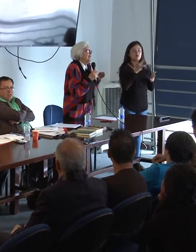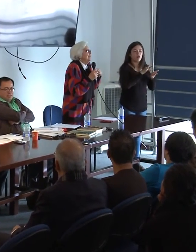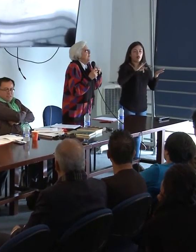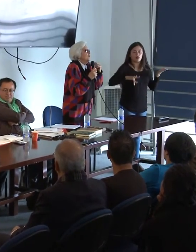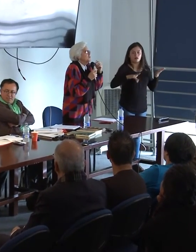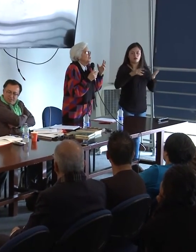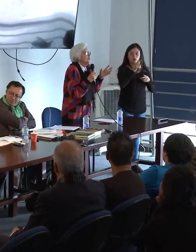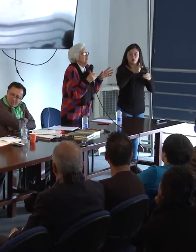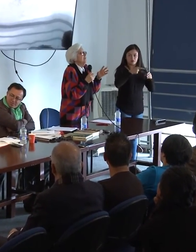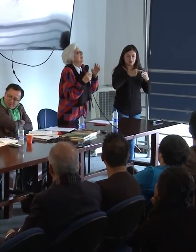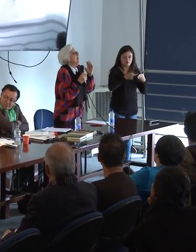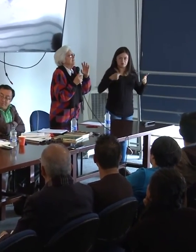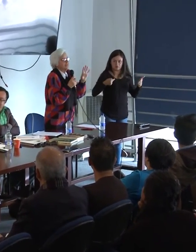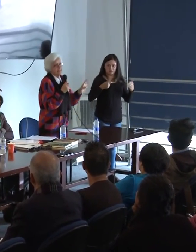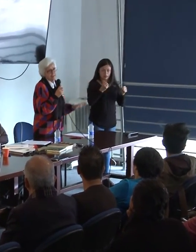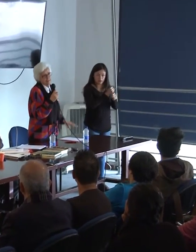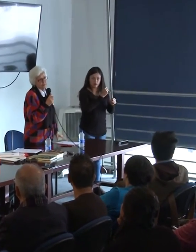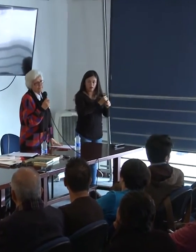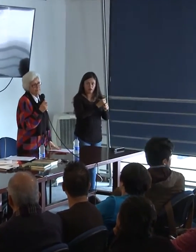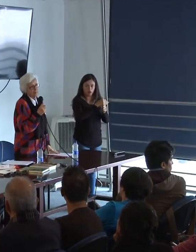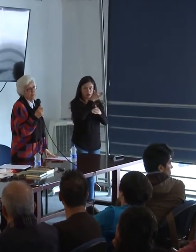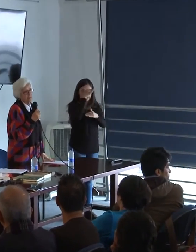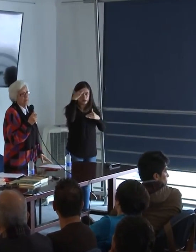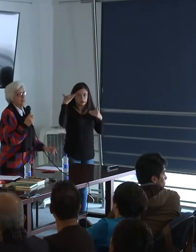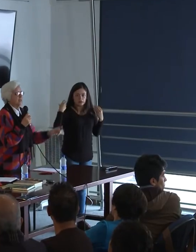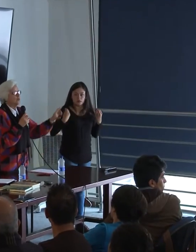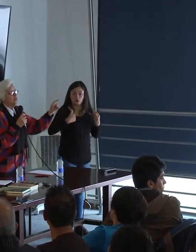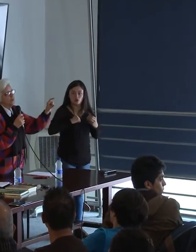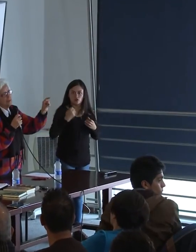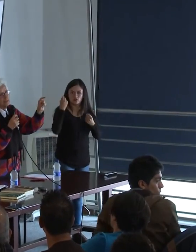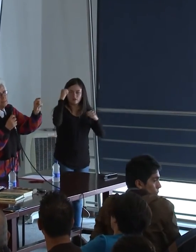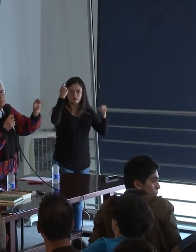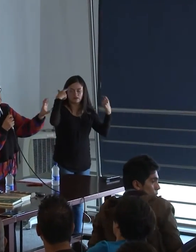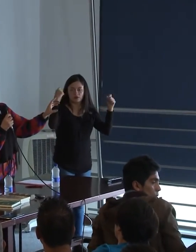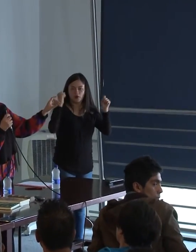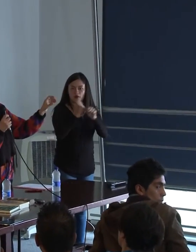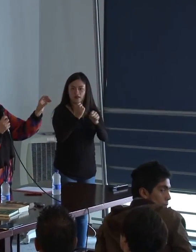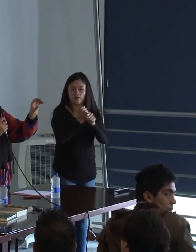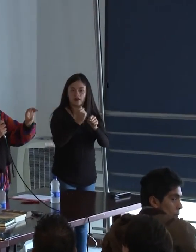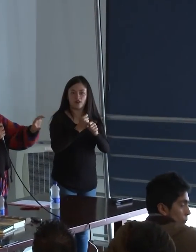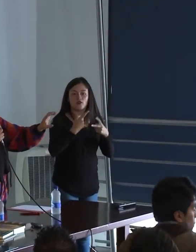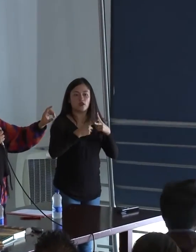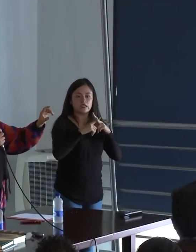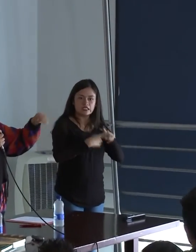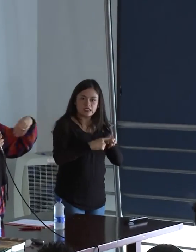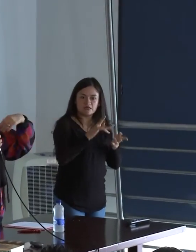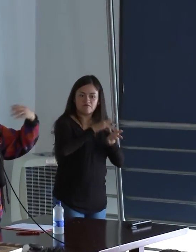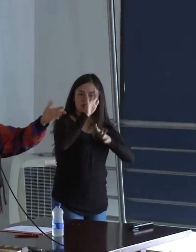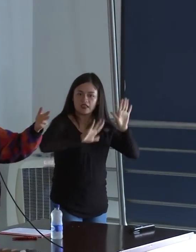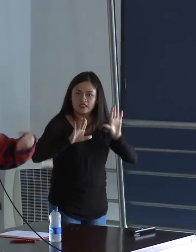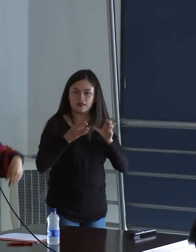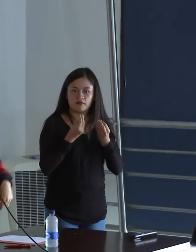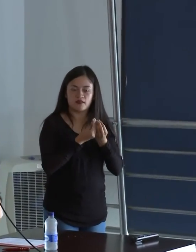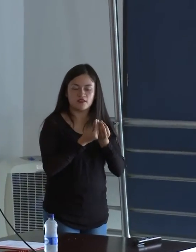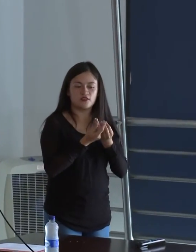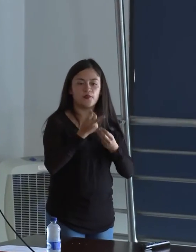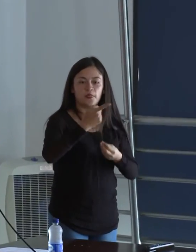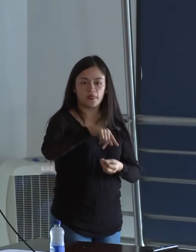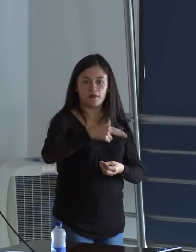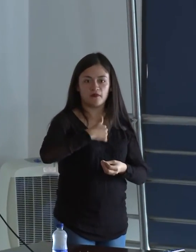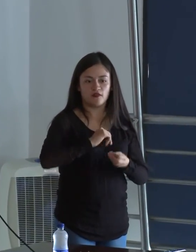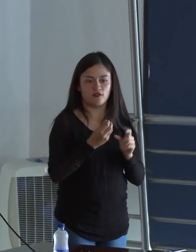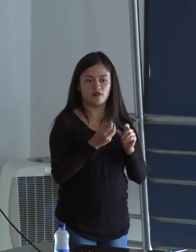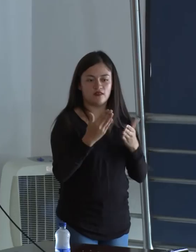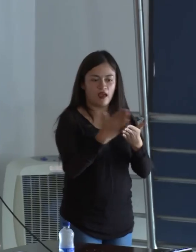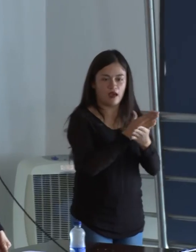era, hemos dicho, hasta el cansancio. Claro, hubo el activismo, el tallerismo, la separación un poco de la